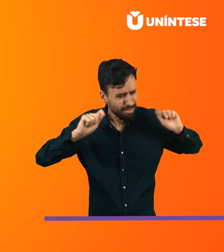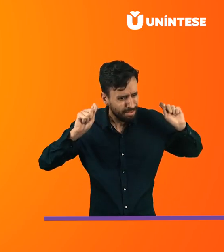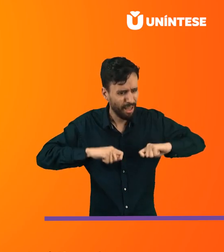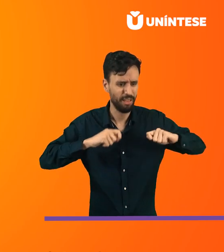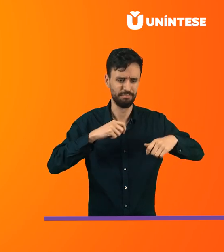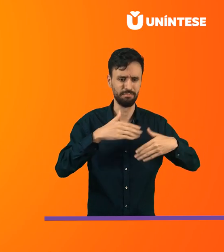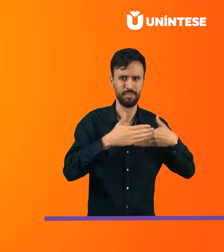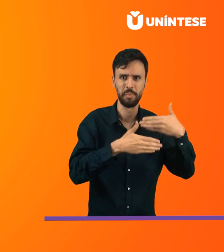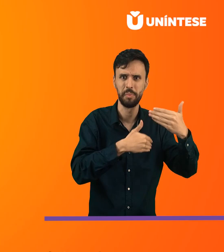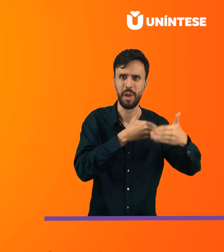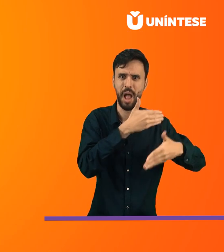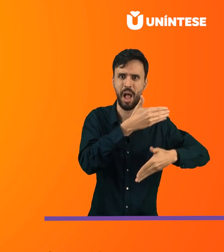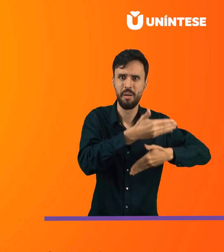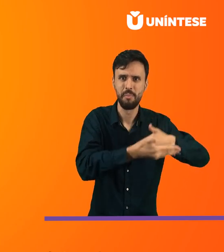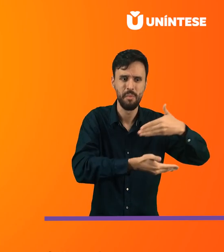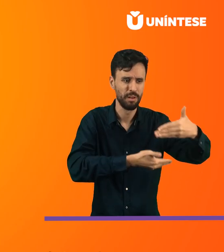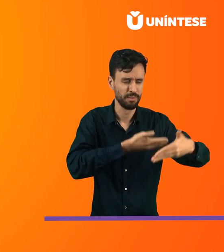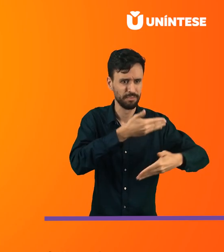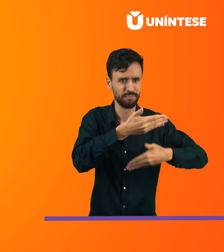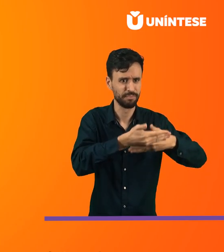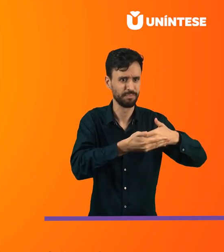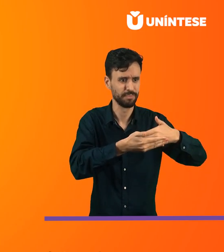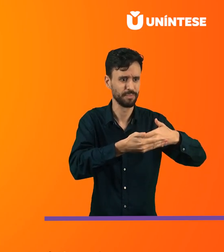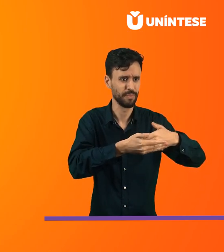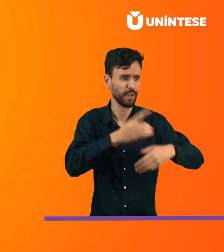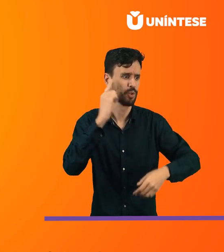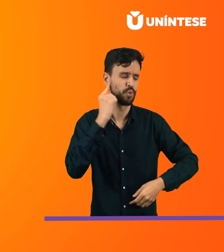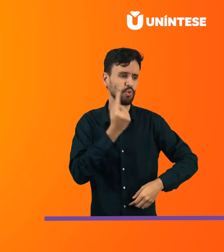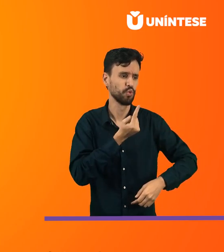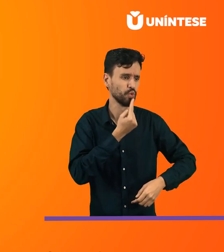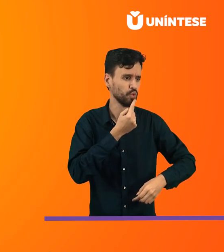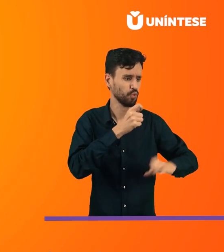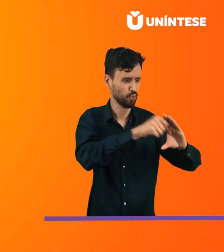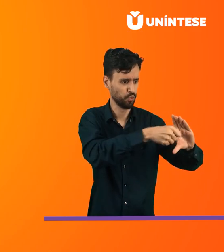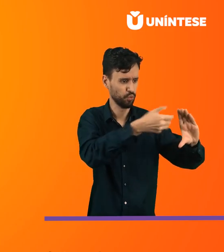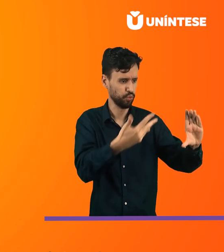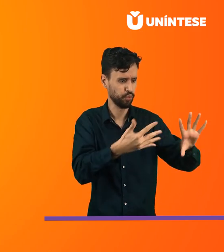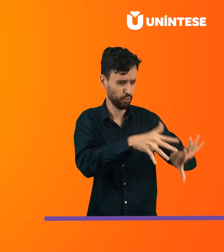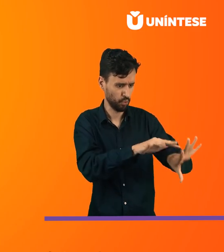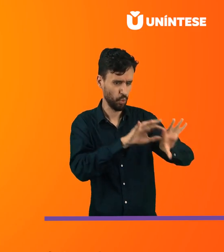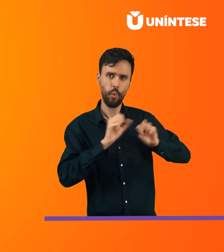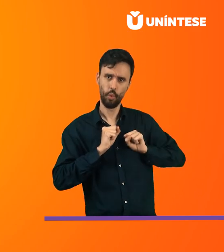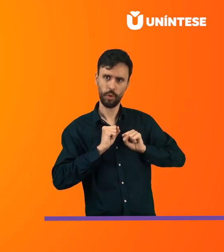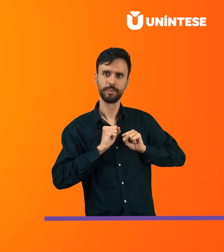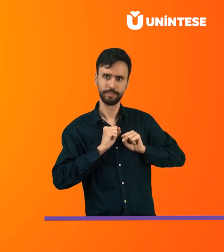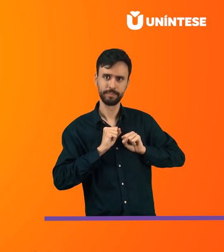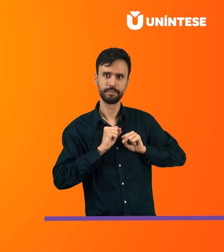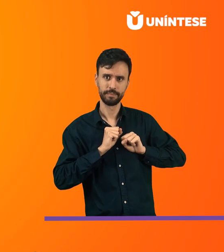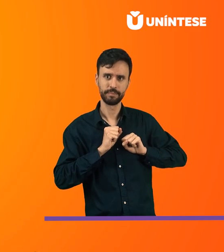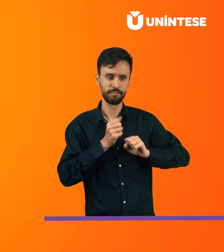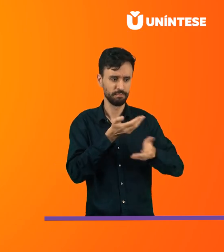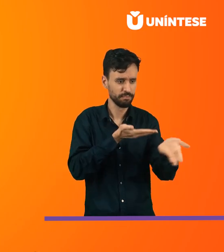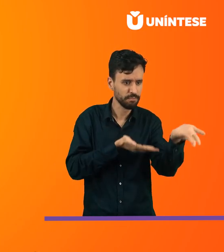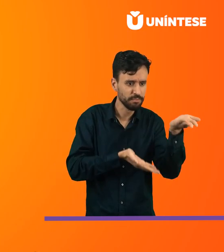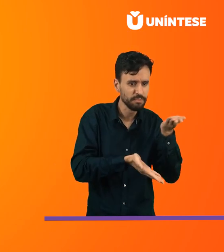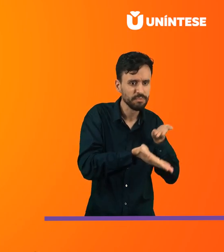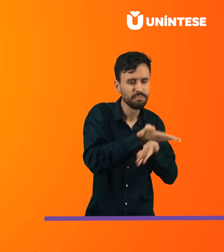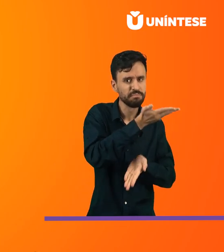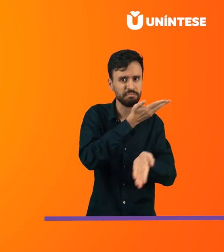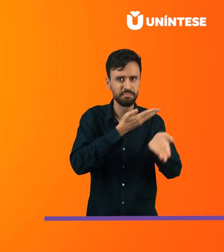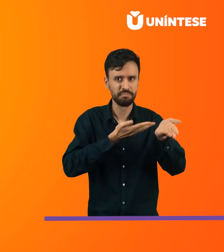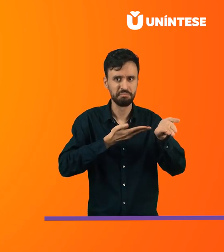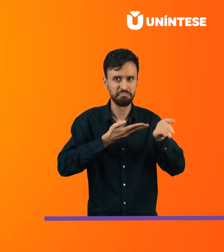relacionamento, você vai conseguir pegar características de uma pessoa nativa naquela língua. Então, ele vai te